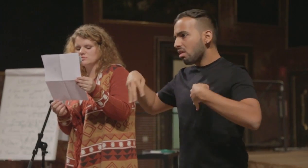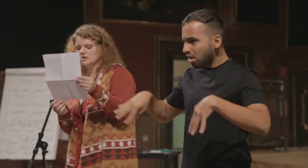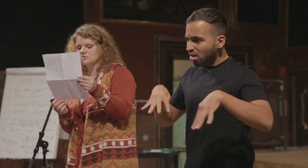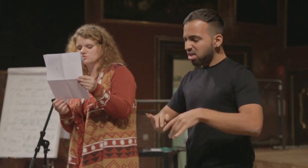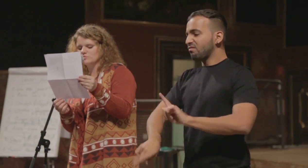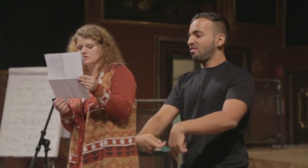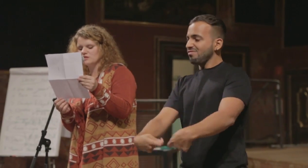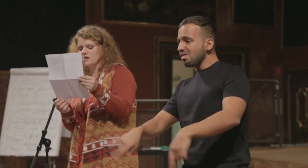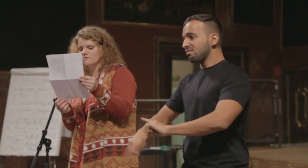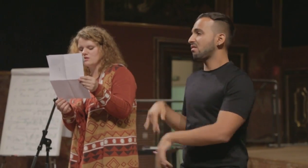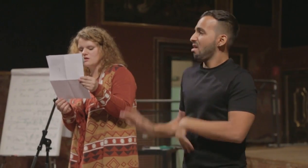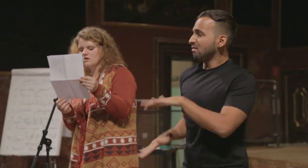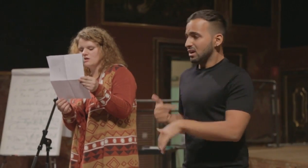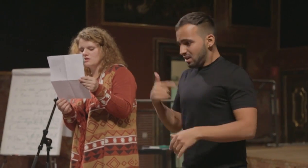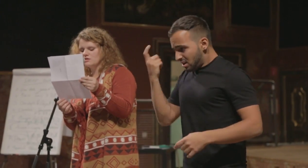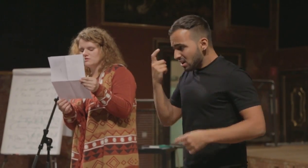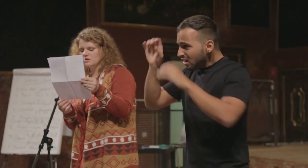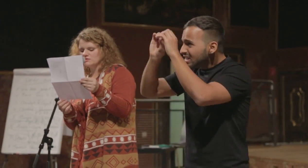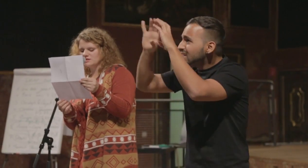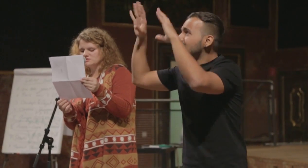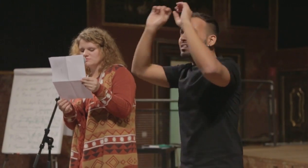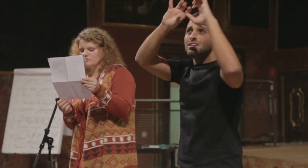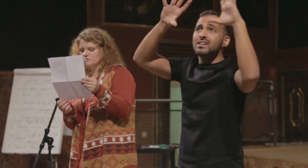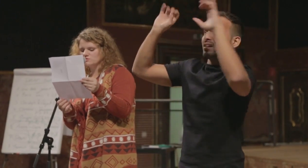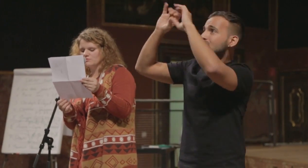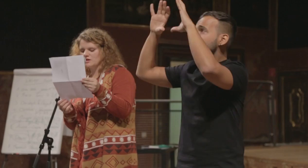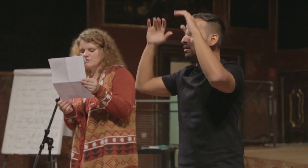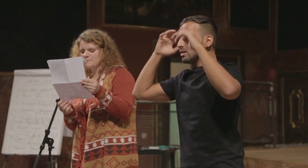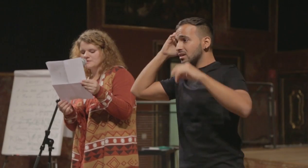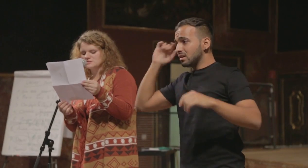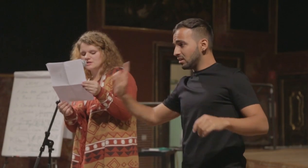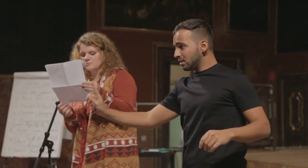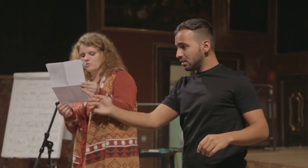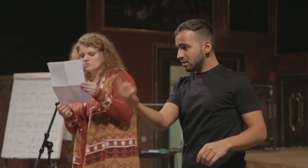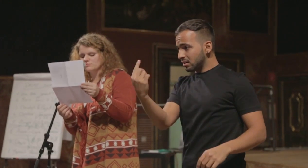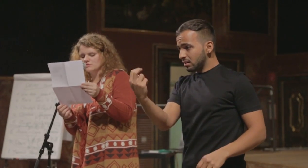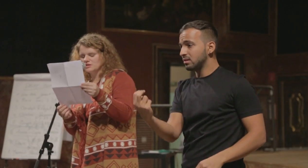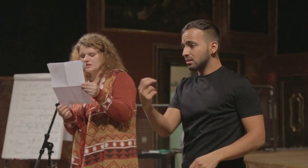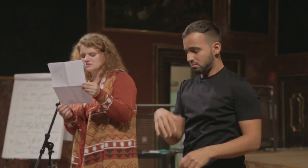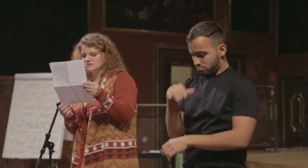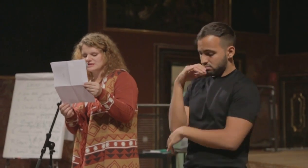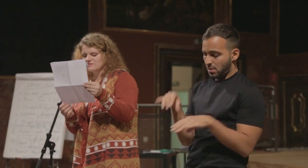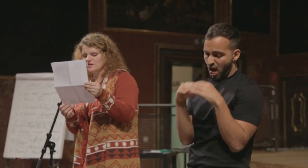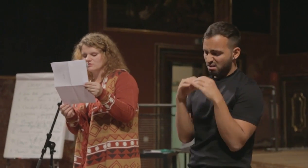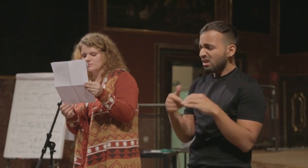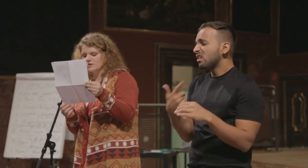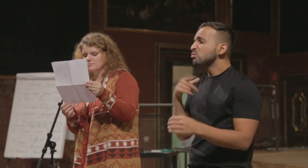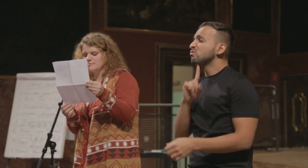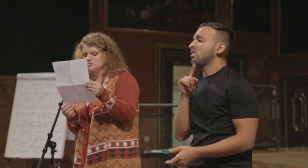mit Neonschuhbändern tragen will. Sie hat auch letztens beim Frühstück gemeint, dass sie mit einem Brot und mit Käse nicht satt werde und ob daran Papa